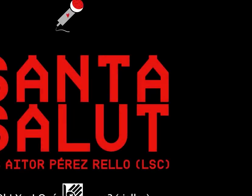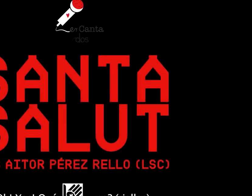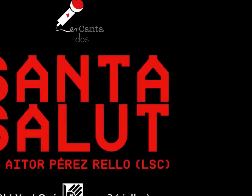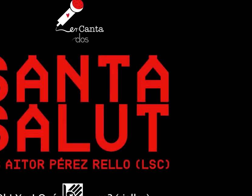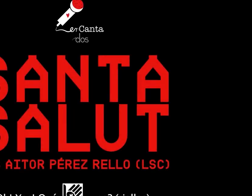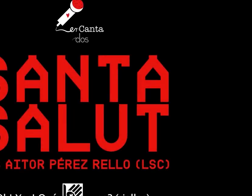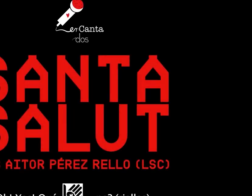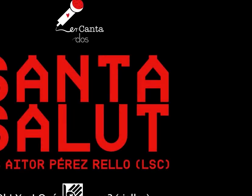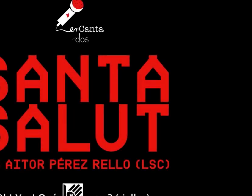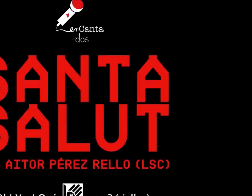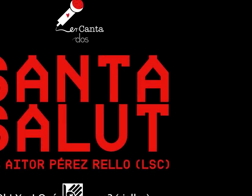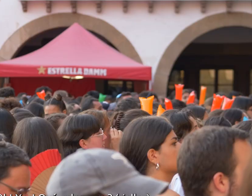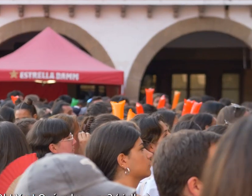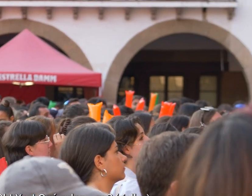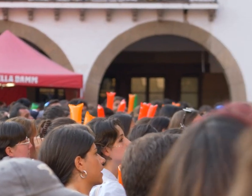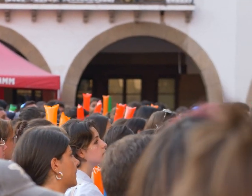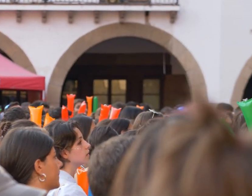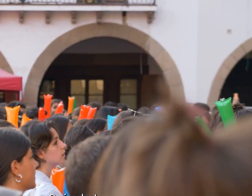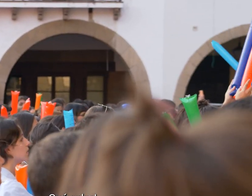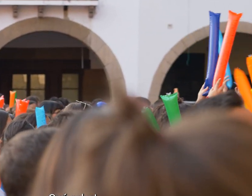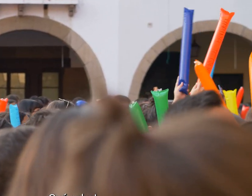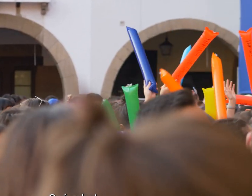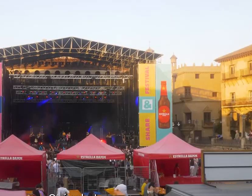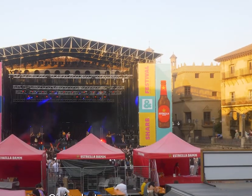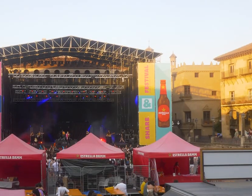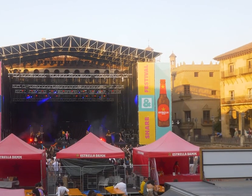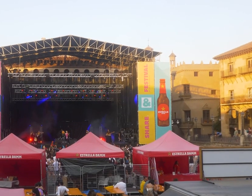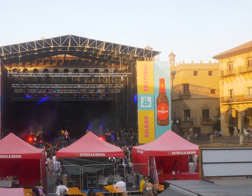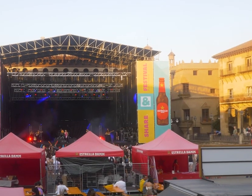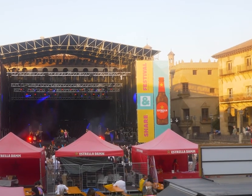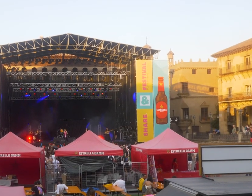Oh, yes. Qué calor, ¿no?